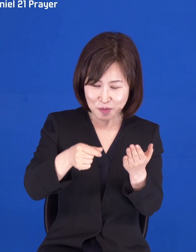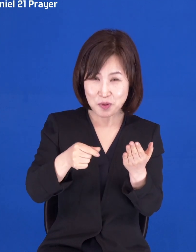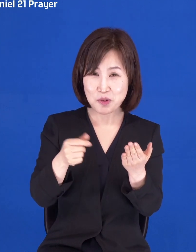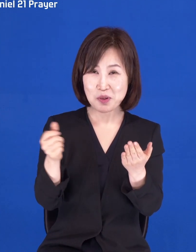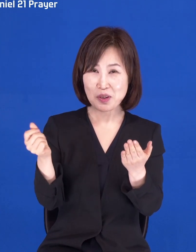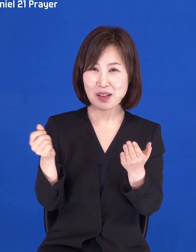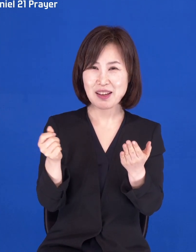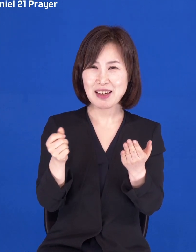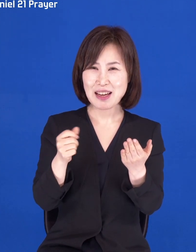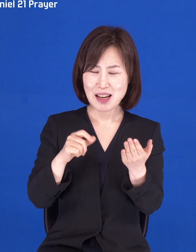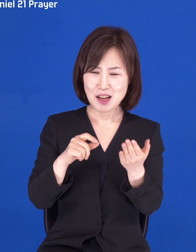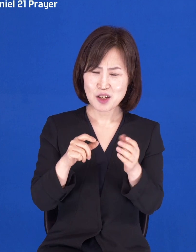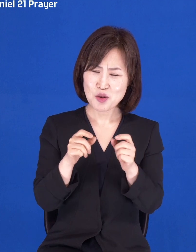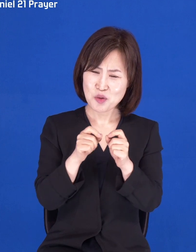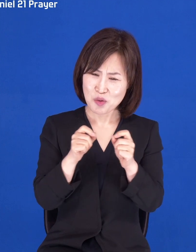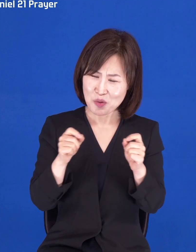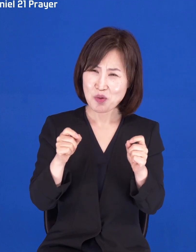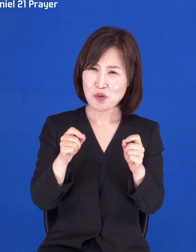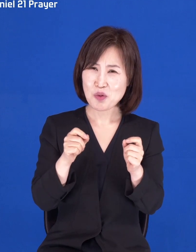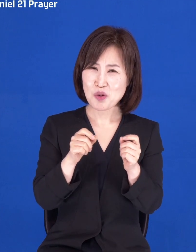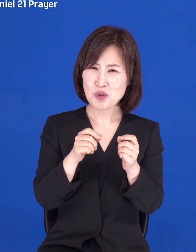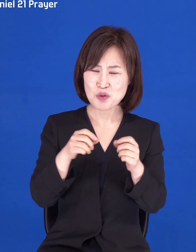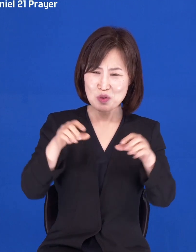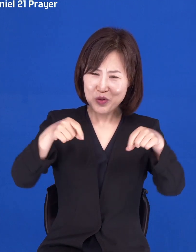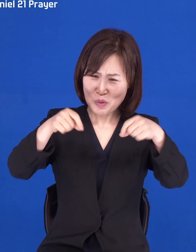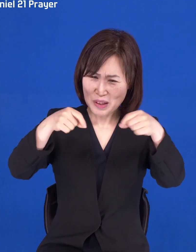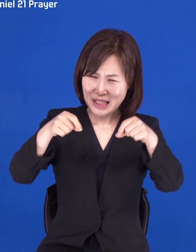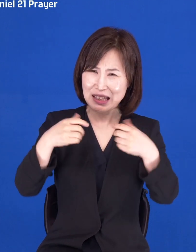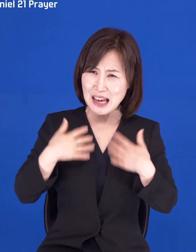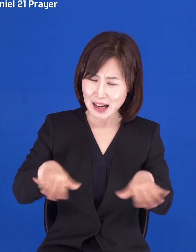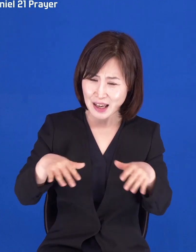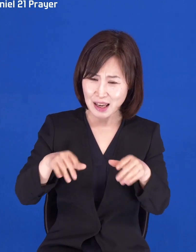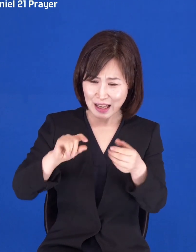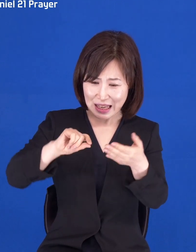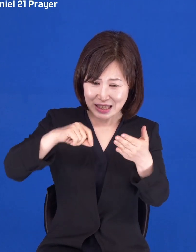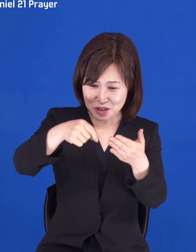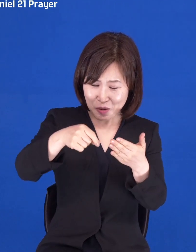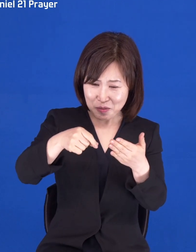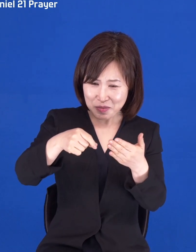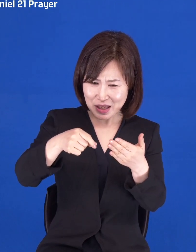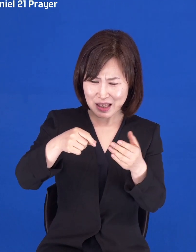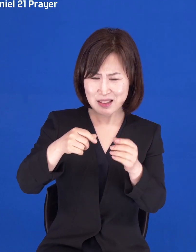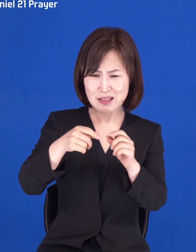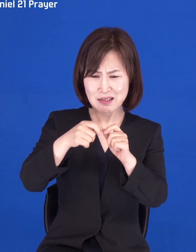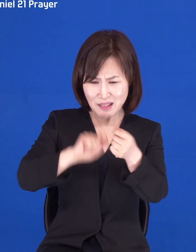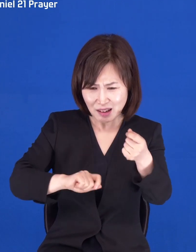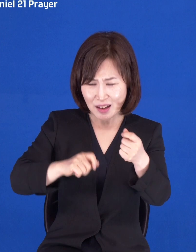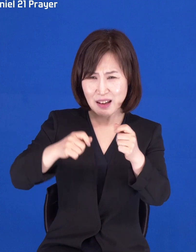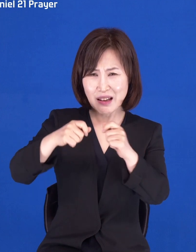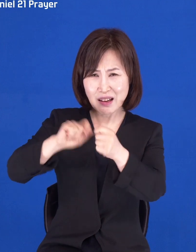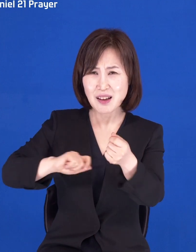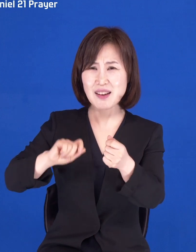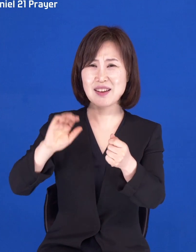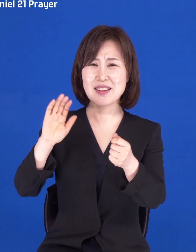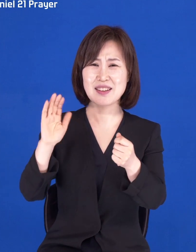오래된 종이니까 이게 힘이 없어서 접어놓은 부위가 칼로 자른 것처럼 똑 떨어지는 거예요.